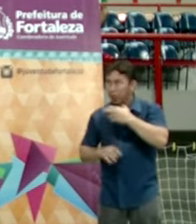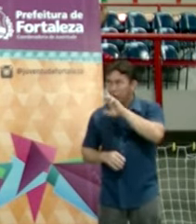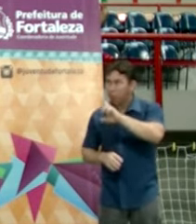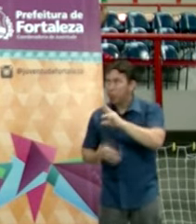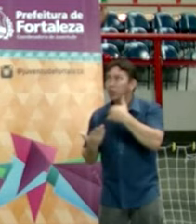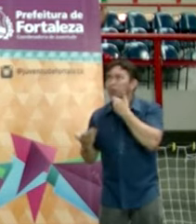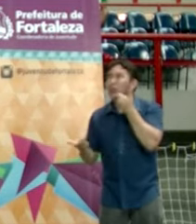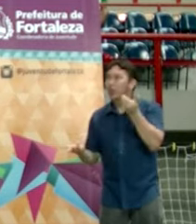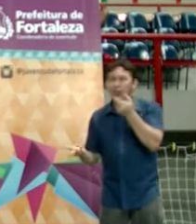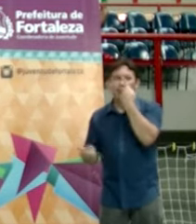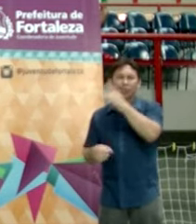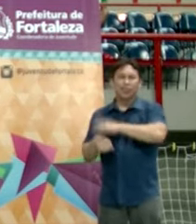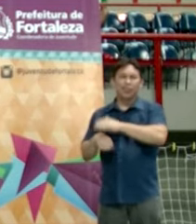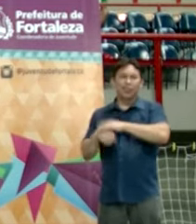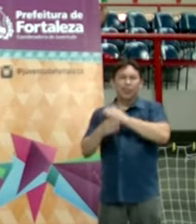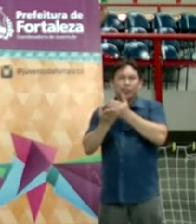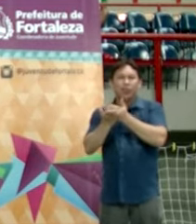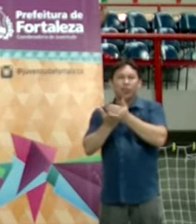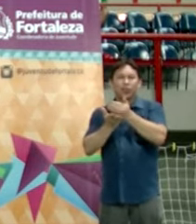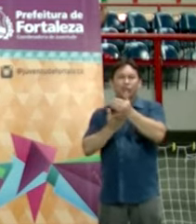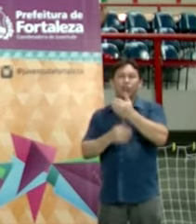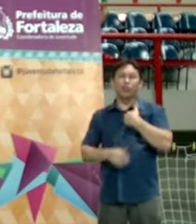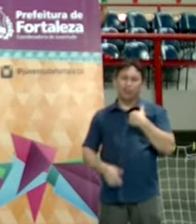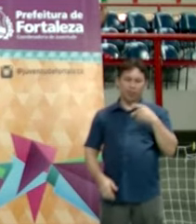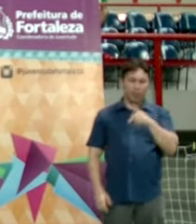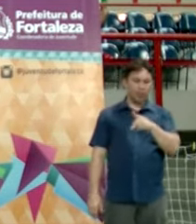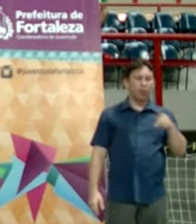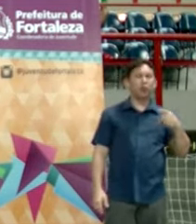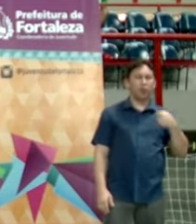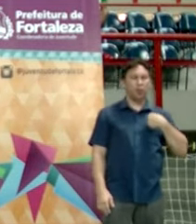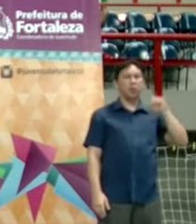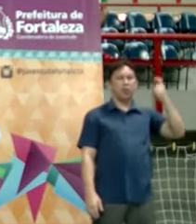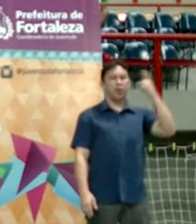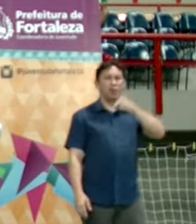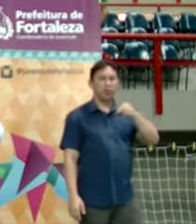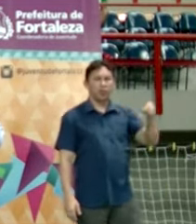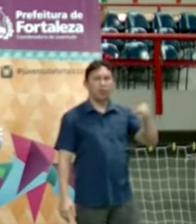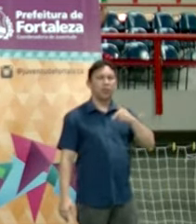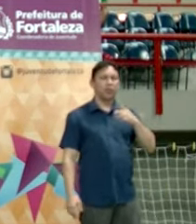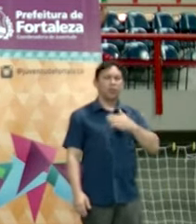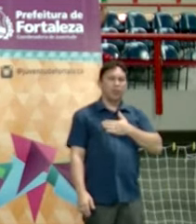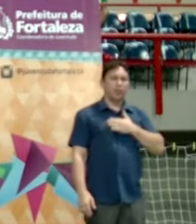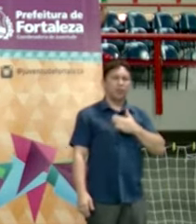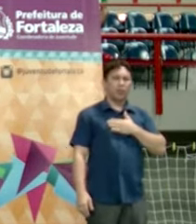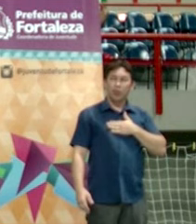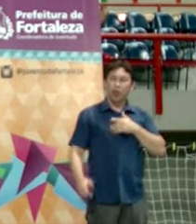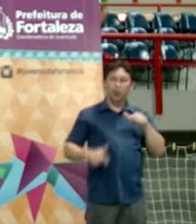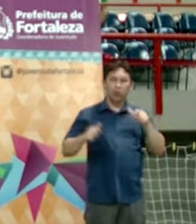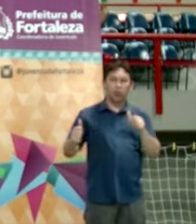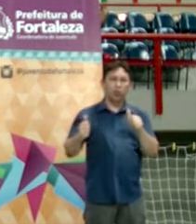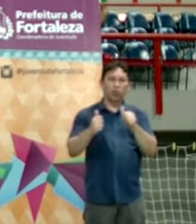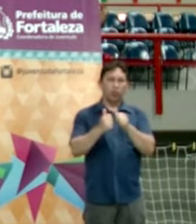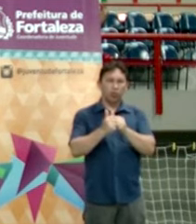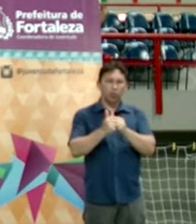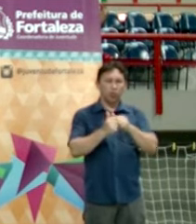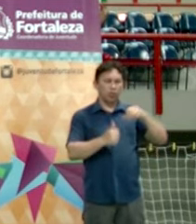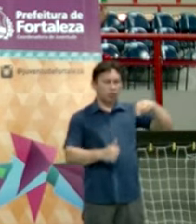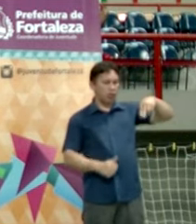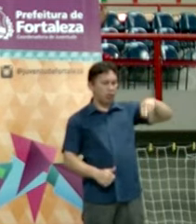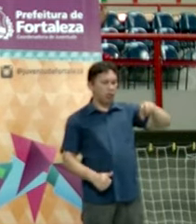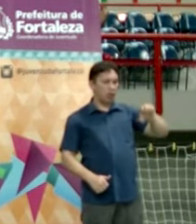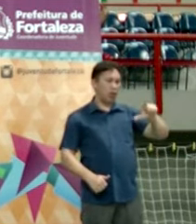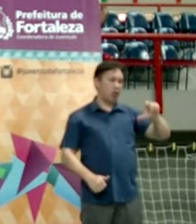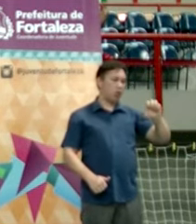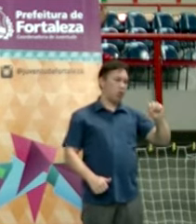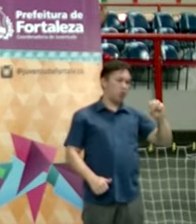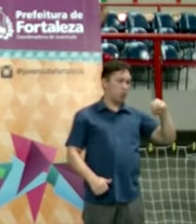coisas. Esse é o momento inicial. Eu tinha um professor sensacional, hoje eu tenho o prazer da gente trabalhar junto, professor Nelson Campos,